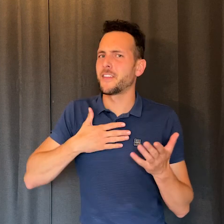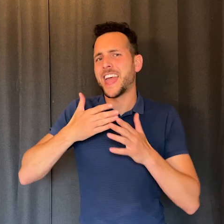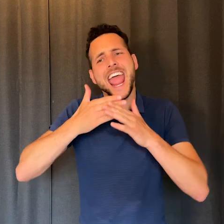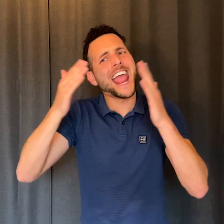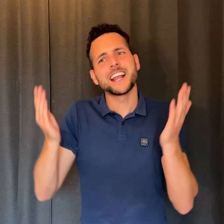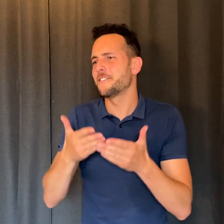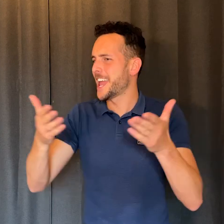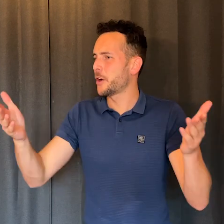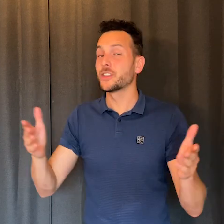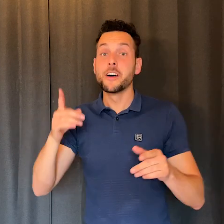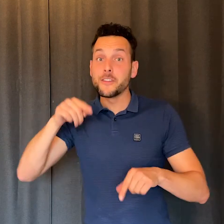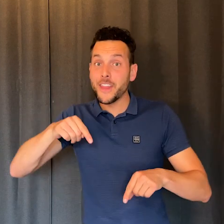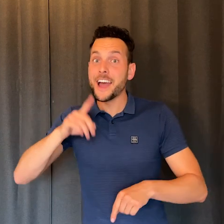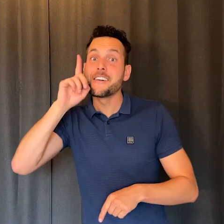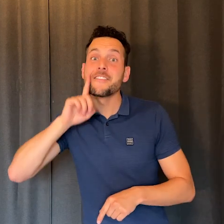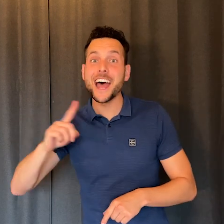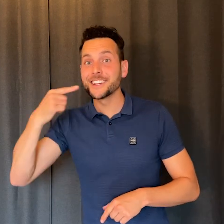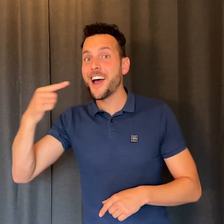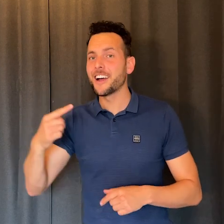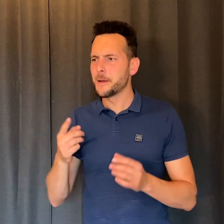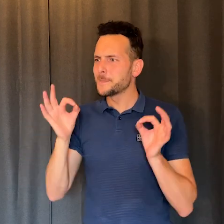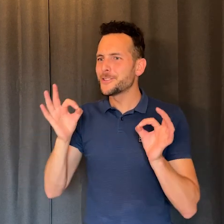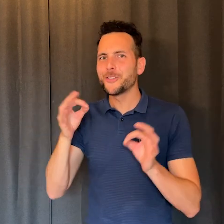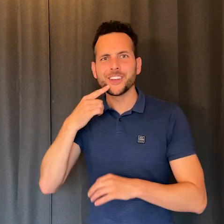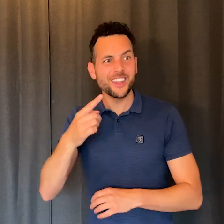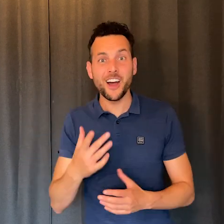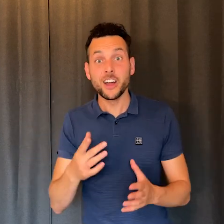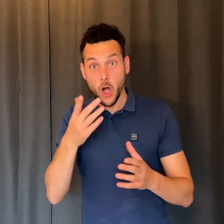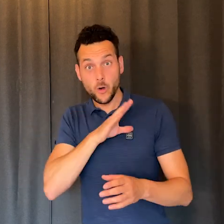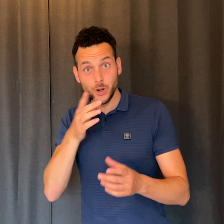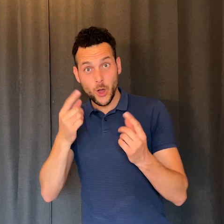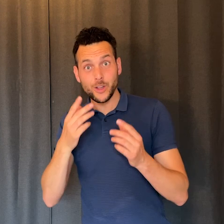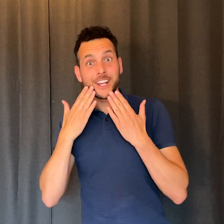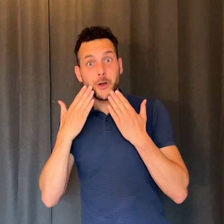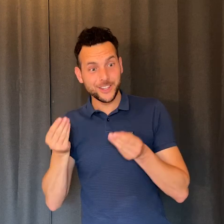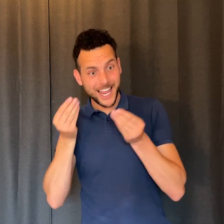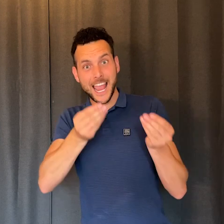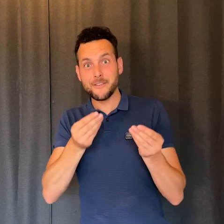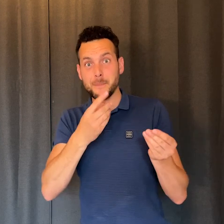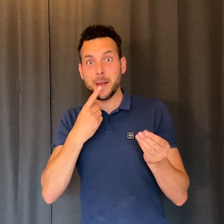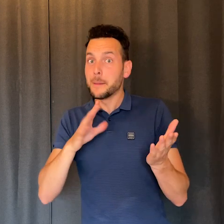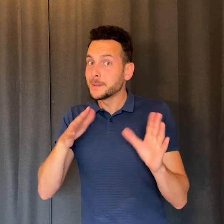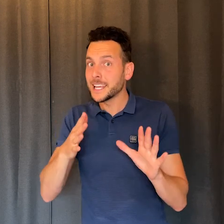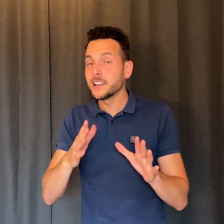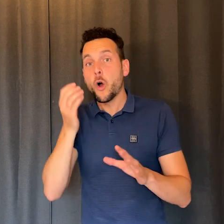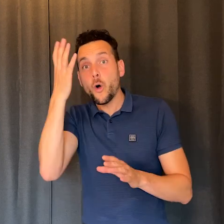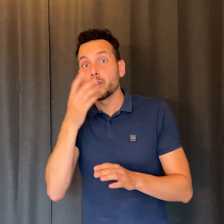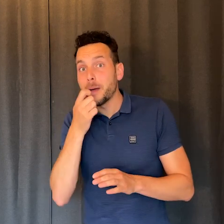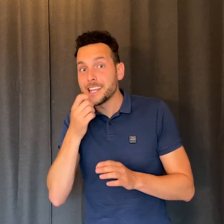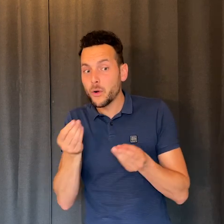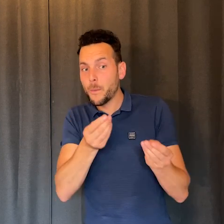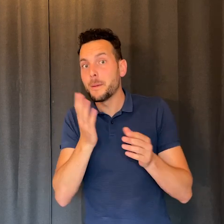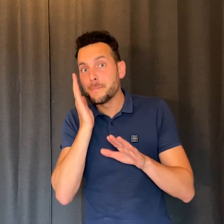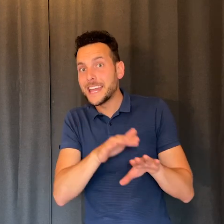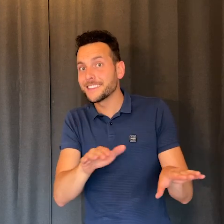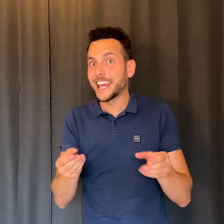vandaag... Vaderdag! Een hele bijzondere dag. Heb je misschien ook al leuke cadeautjes gegeven aan papa? Misschien wel lekker ontbijtje op bed? Ja. Oh, wat leuk. Of misschien wel iets